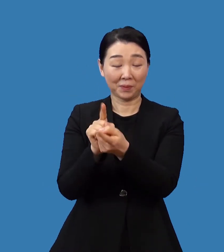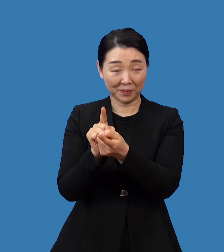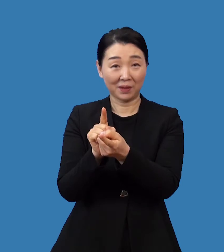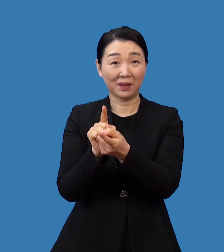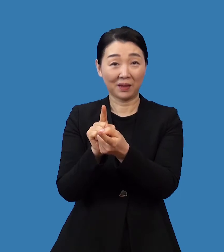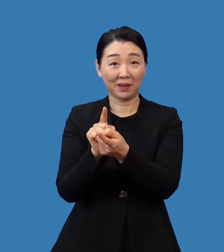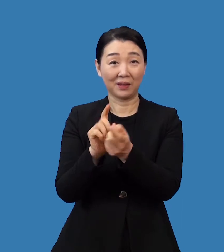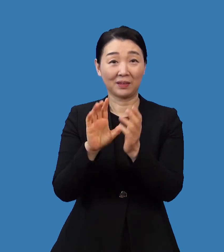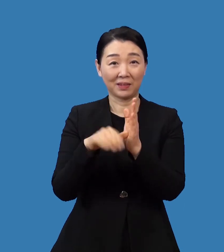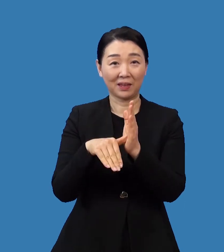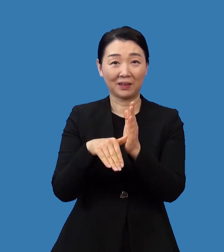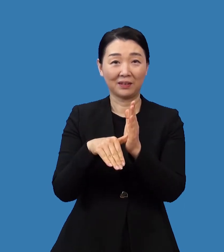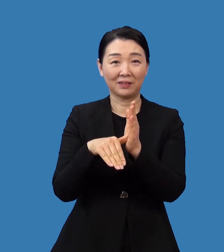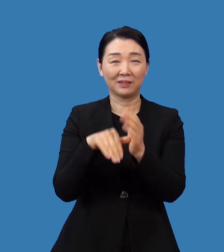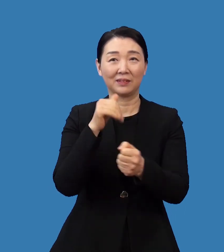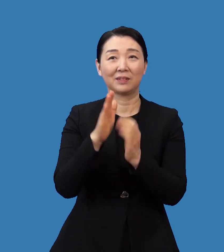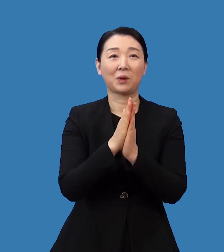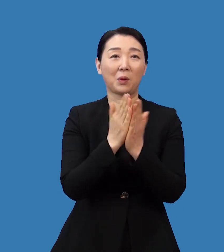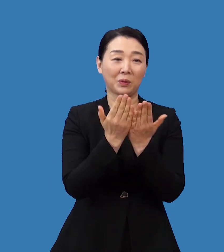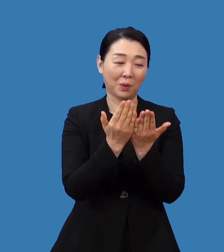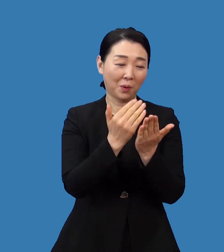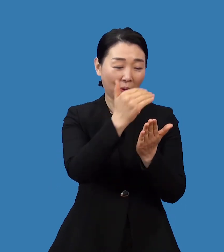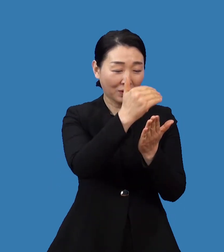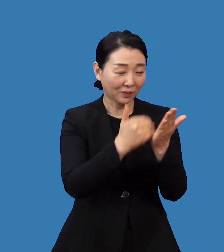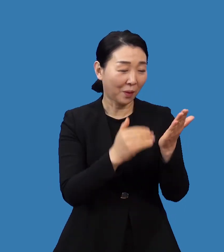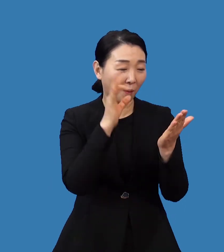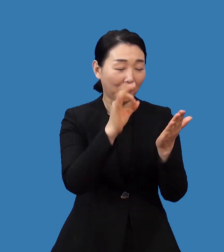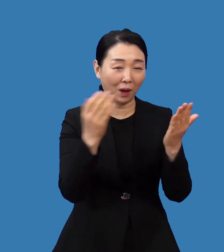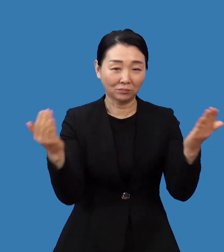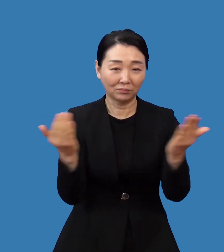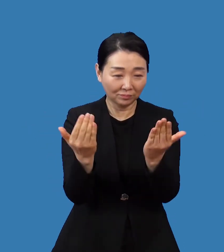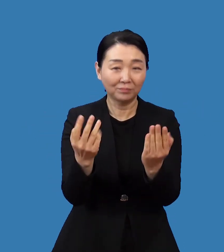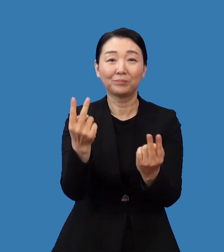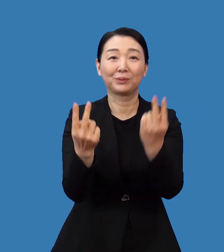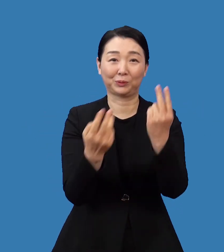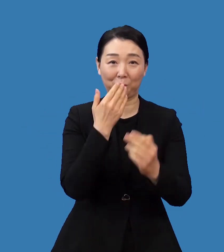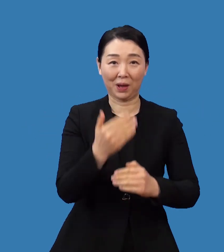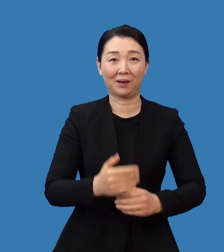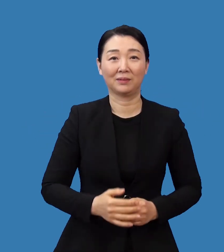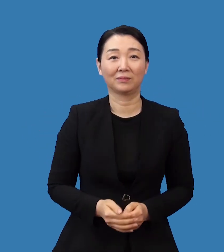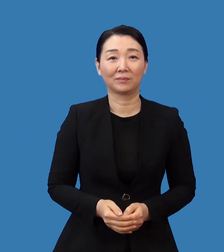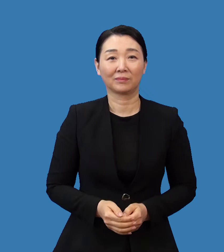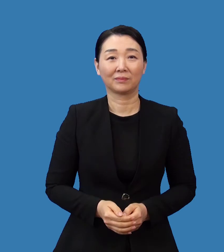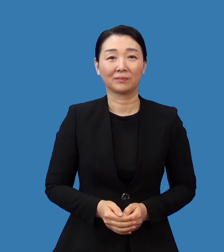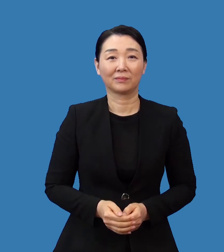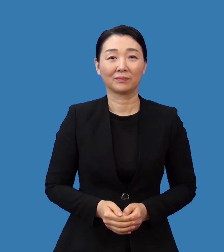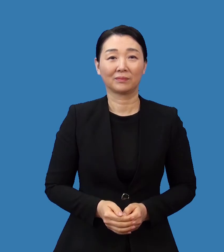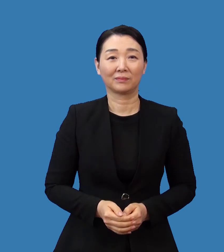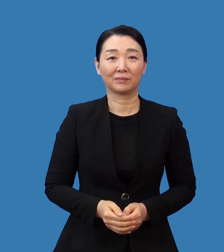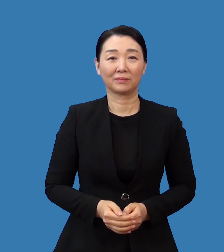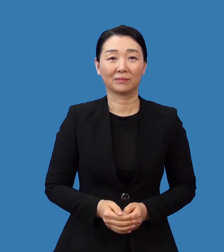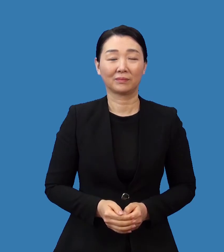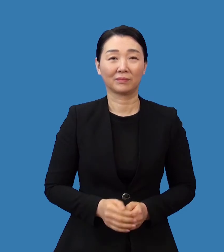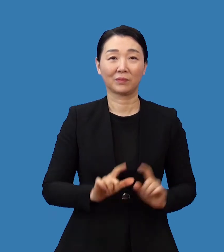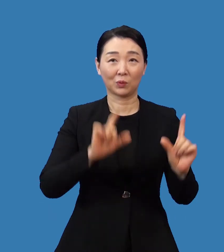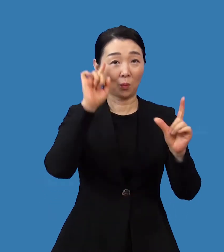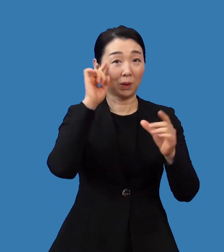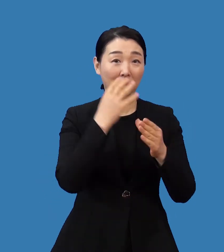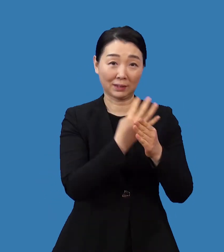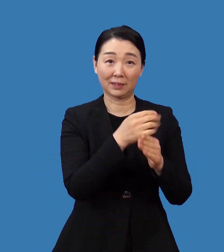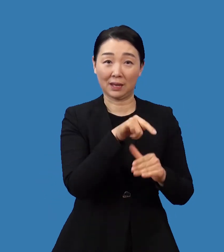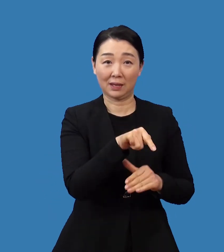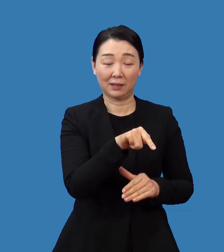장면을 성경에서 보면 여러 가지로 대조를 형성하고 있습니다. 우선 동방